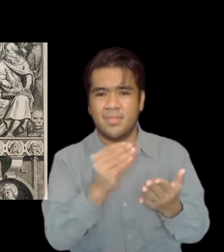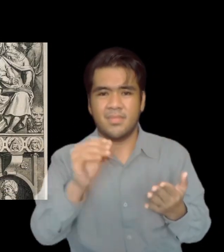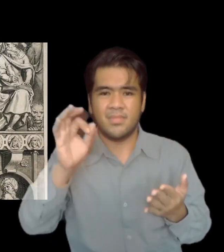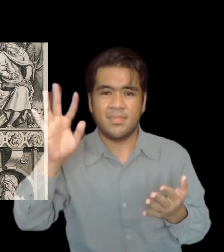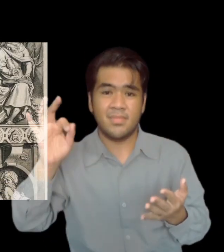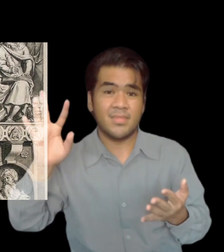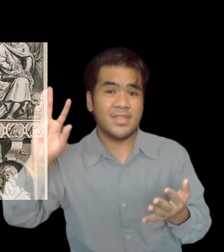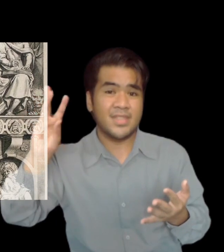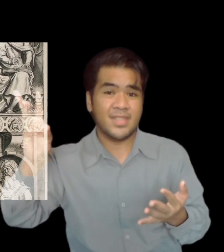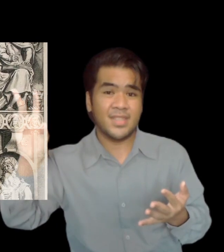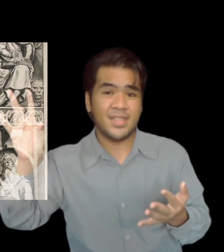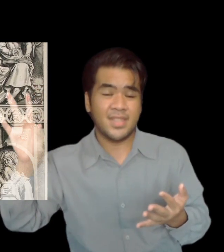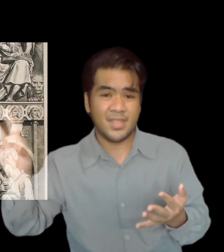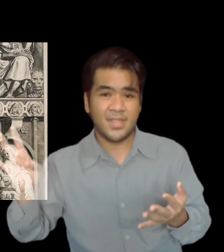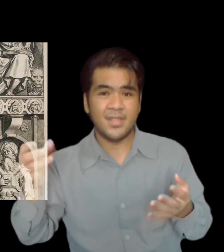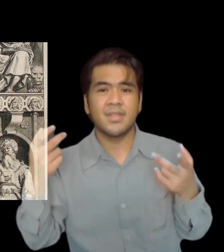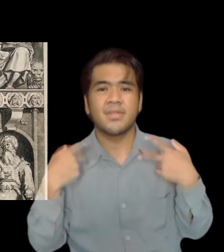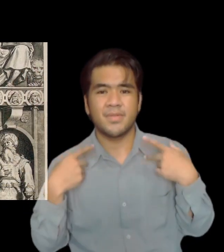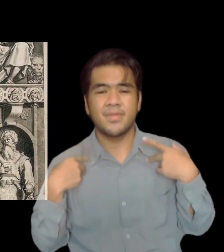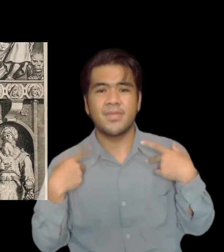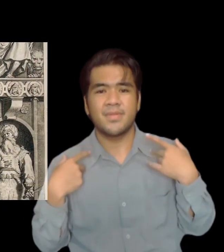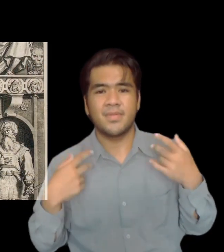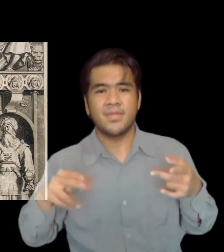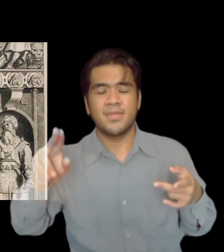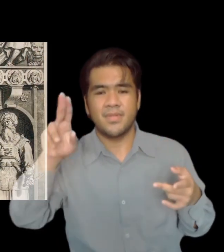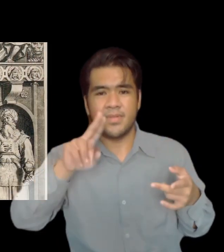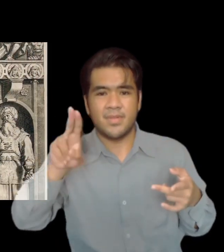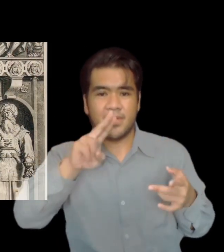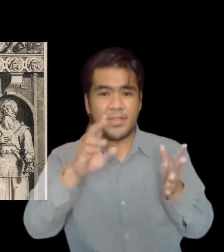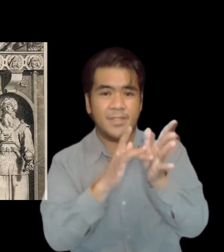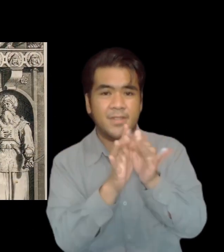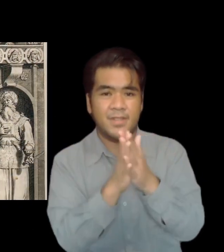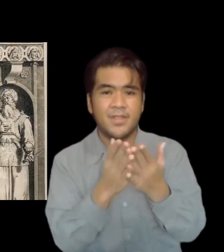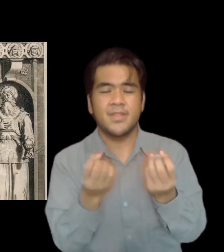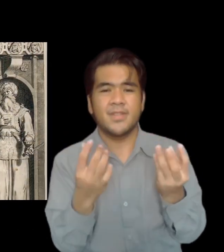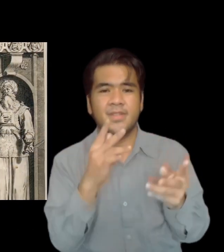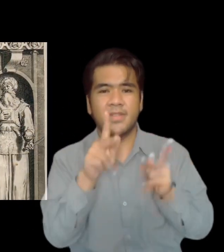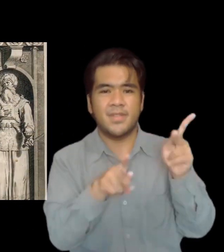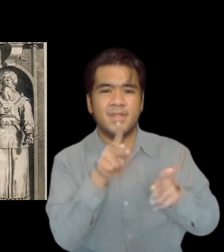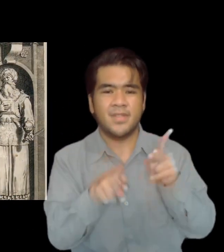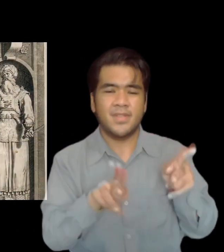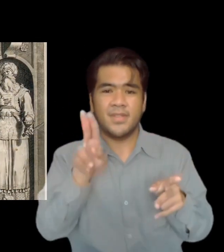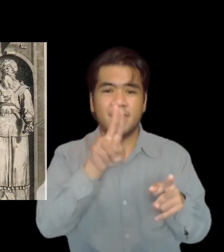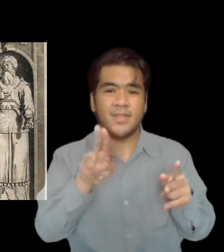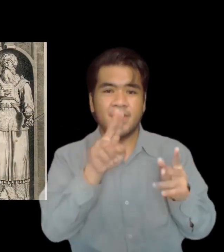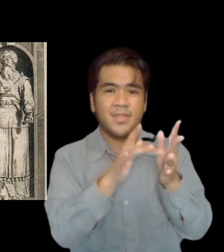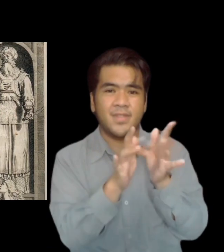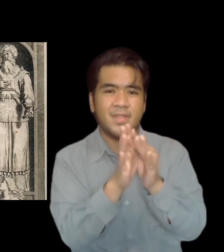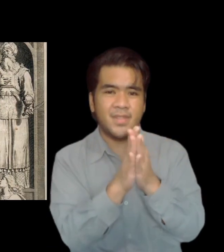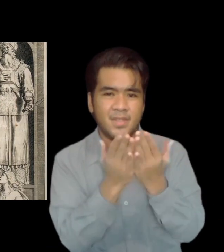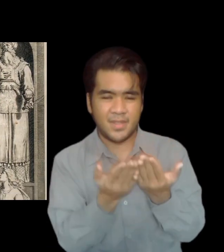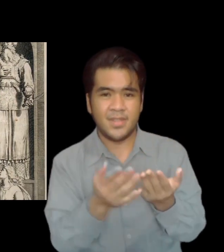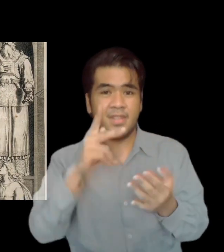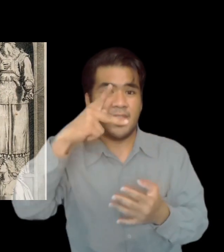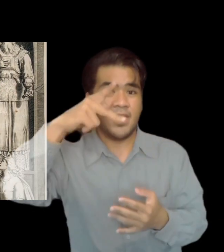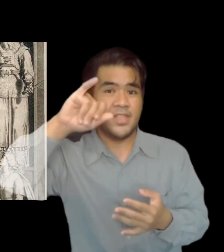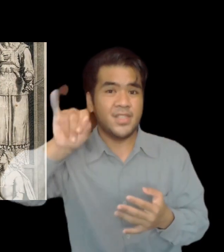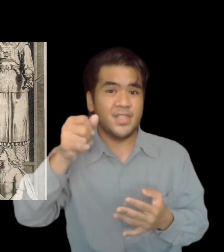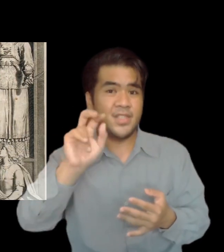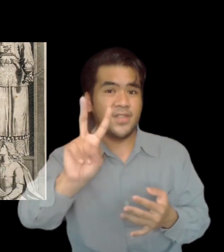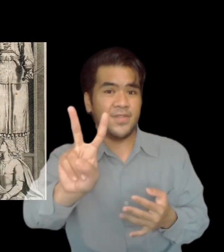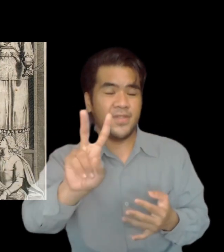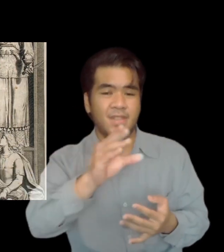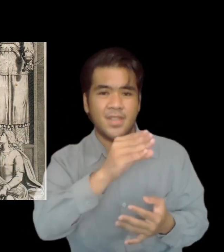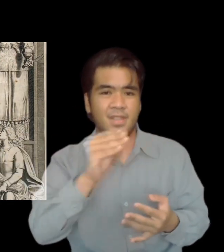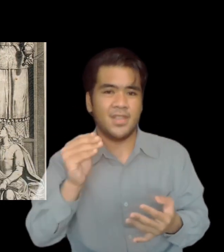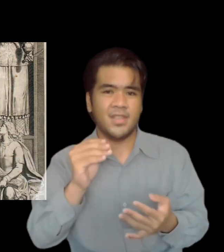1611 ay matagumpay na nailimbag ang King James Bible at hanggang sa ngayon ay ito pa rin ang pinakaginagamit na salin ng Biblia sa buong